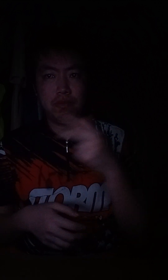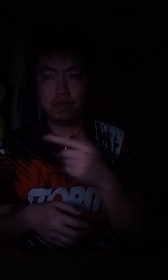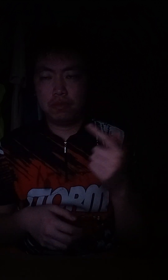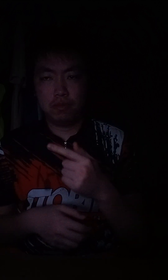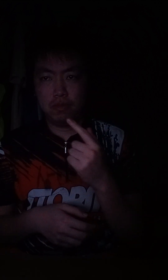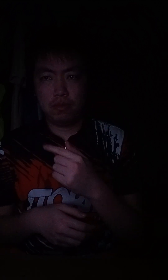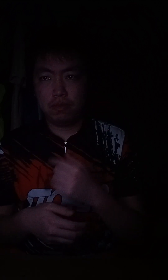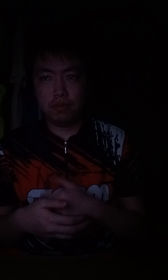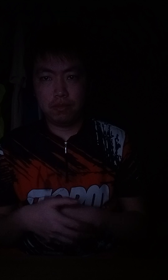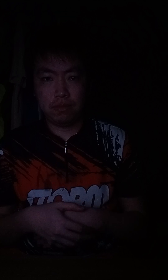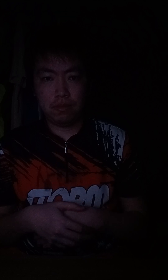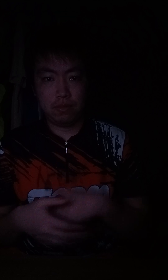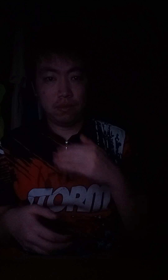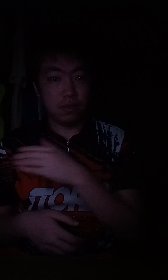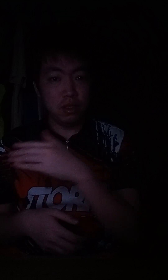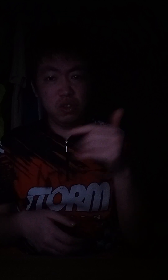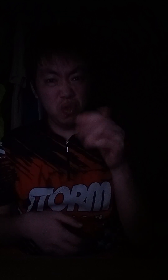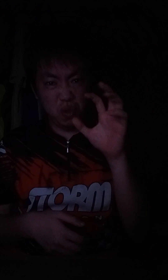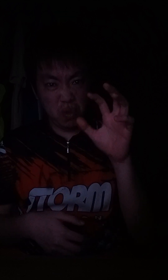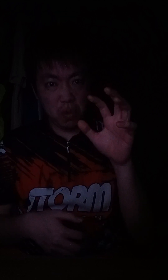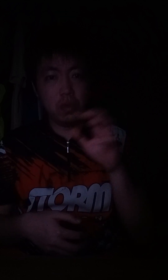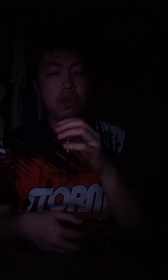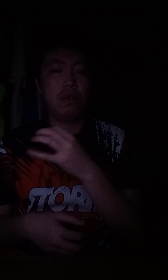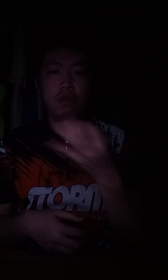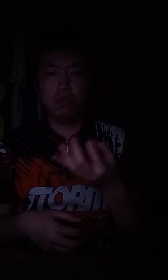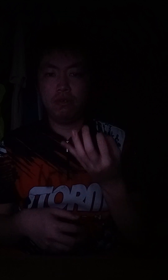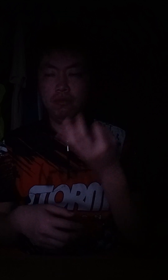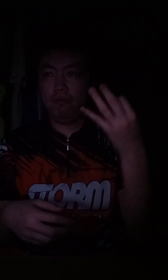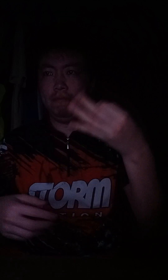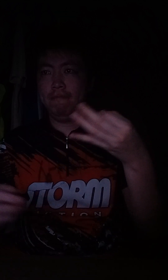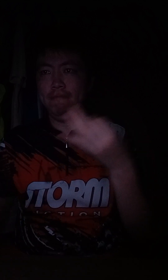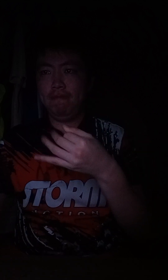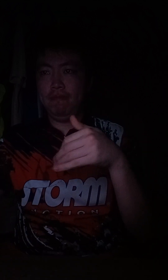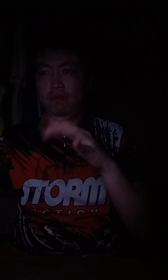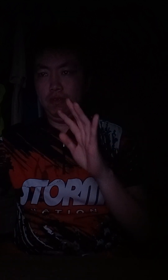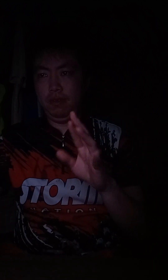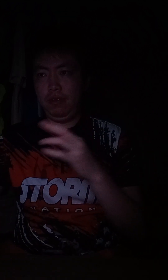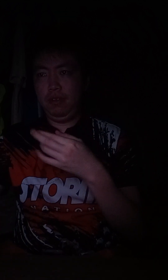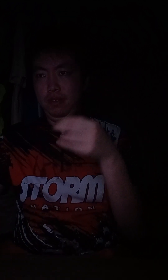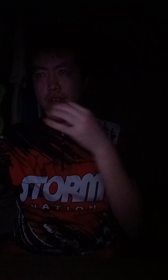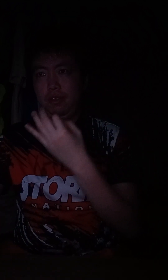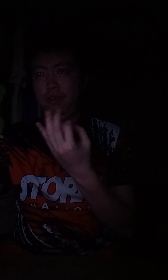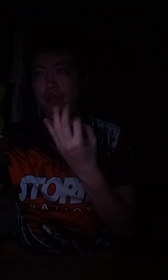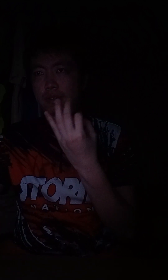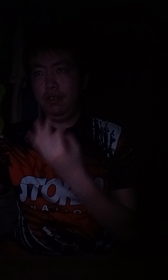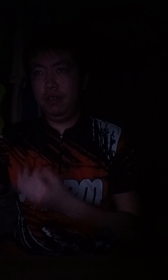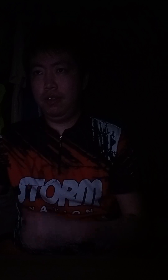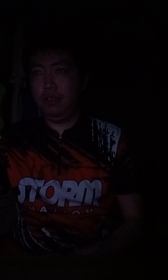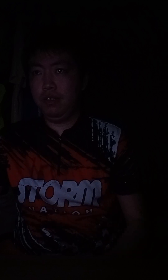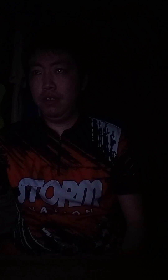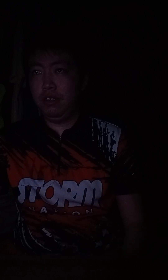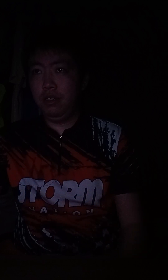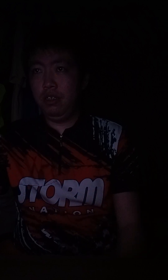함께 공중 화장실 내 안전시설물 설치를 확대하고 점검을 더욱 강화하기로 했습니다. MBC 뉴스